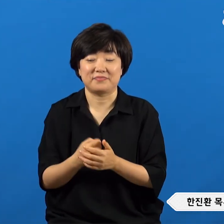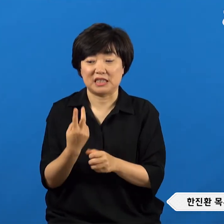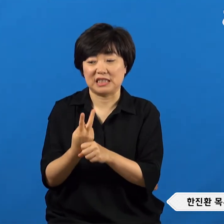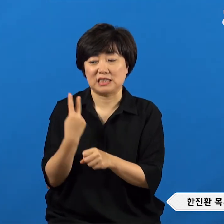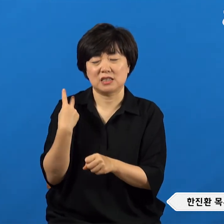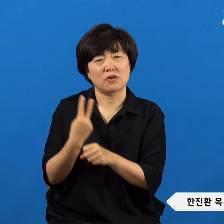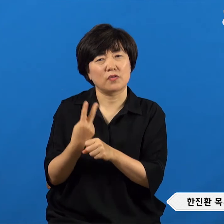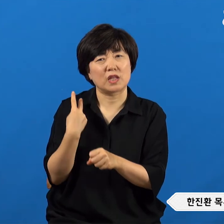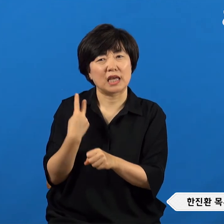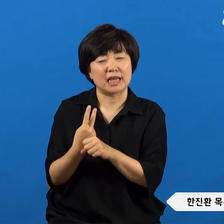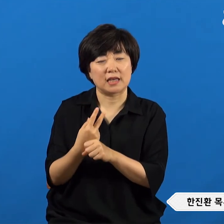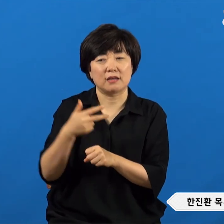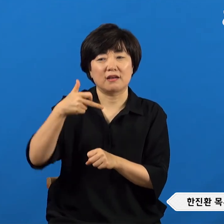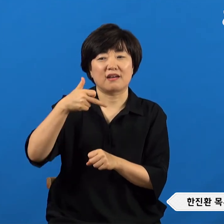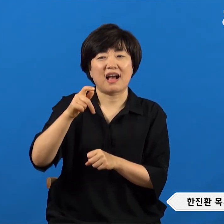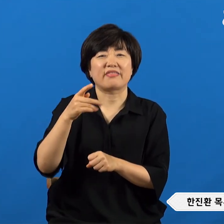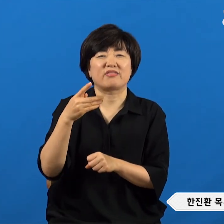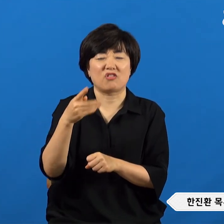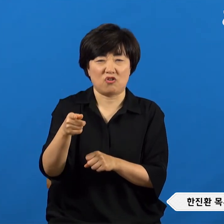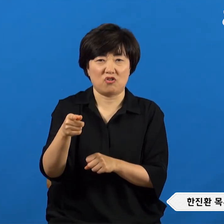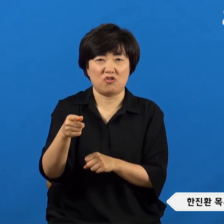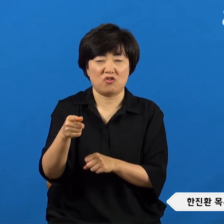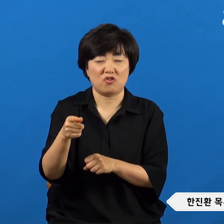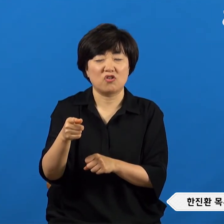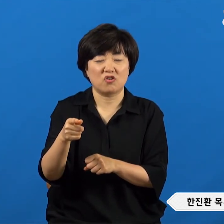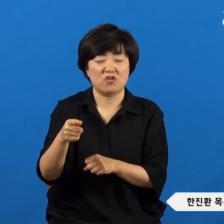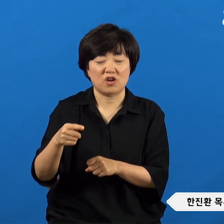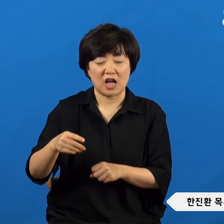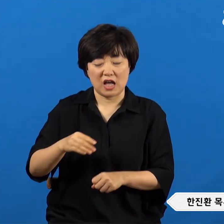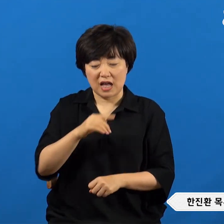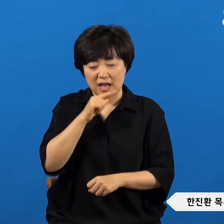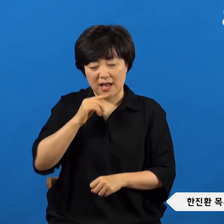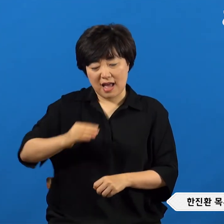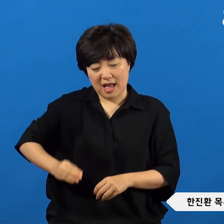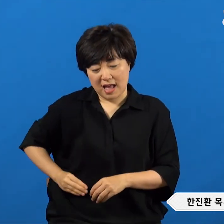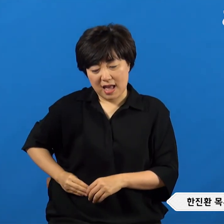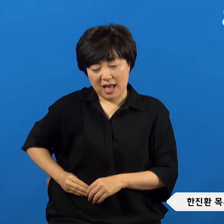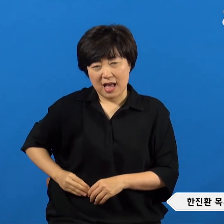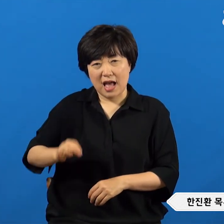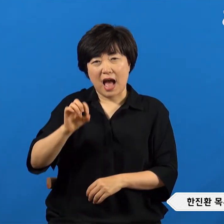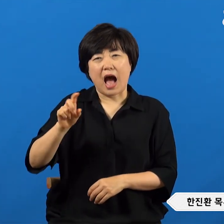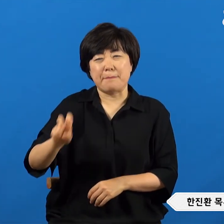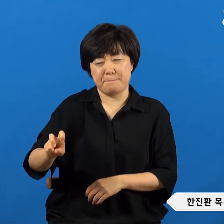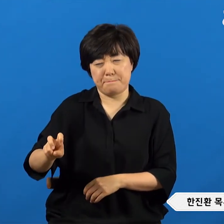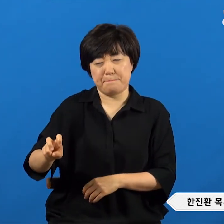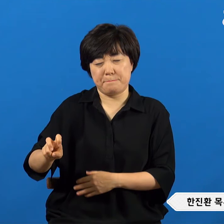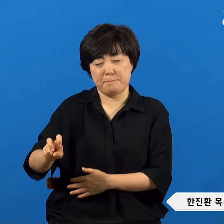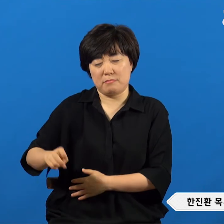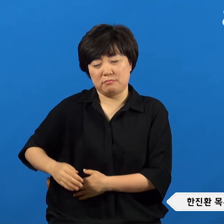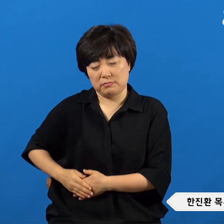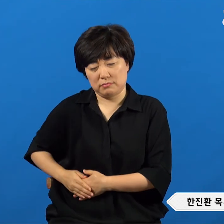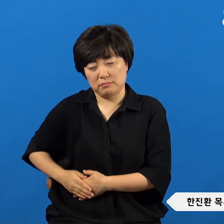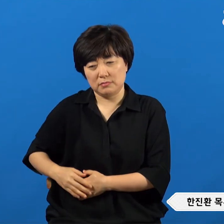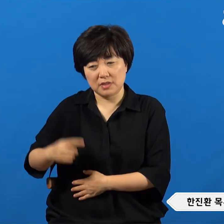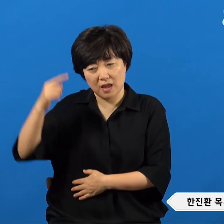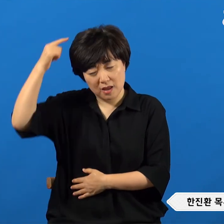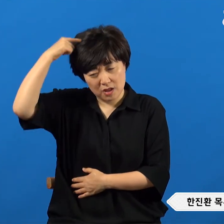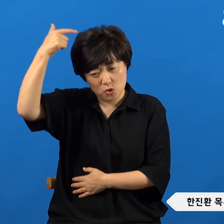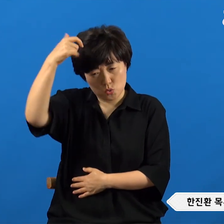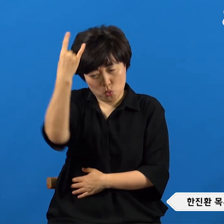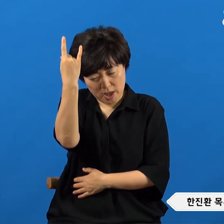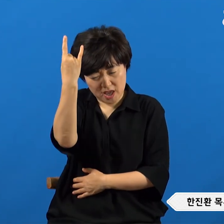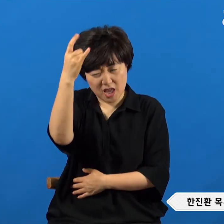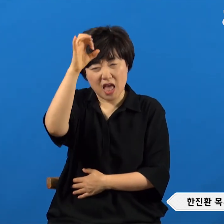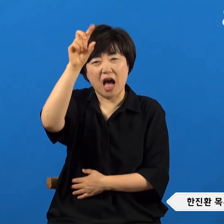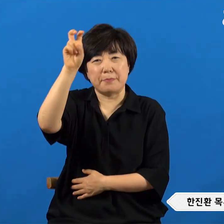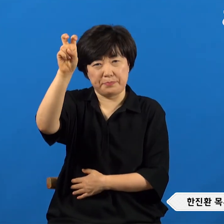재작년에 지미 카터가 이 간암에 걸렸는데 암세포가 뇌까지 전이가 됐다.